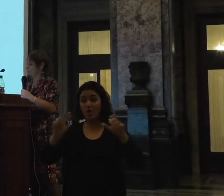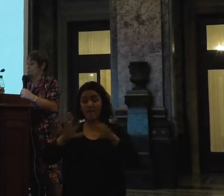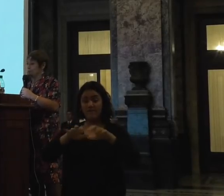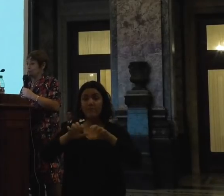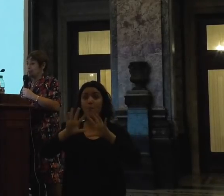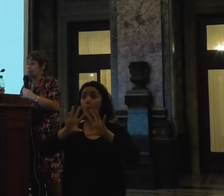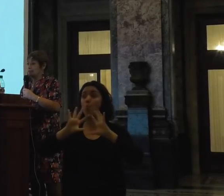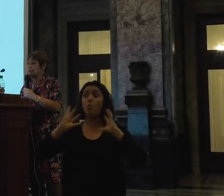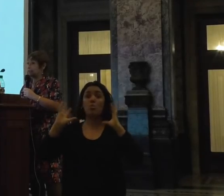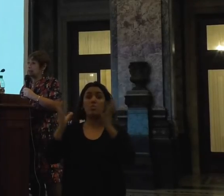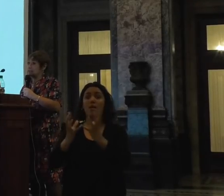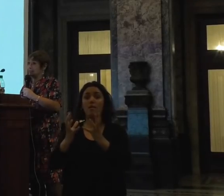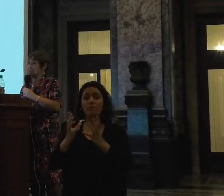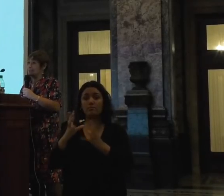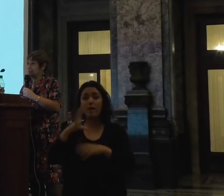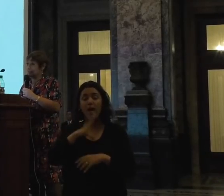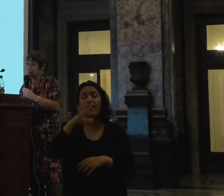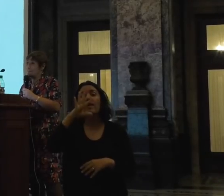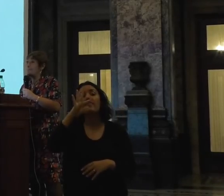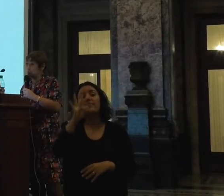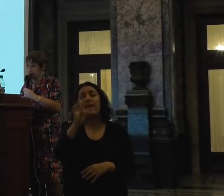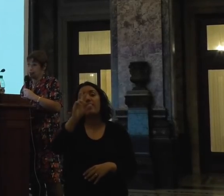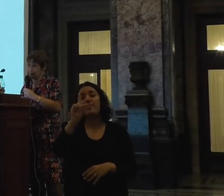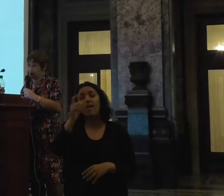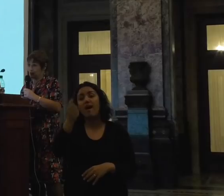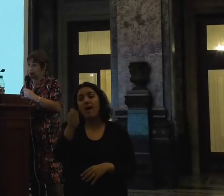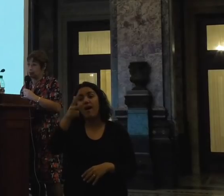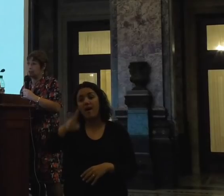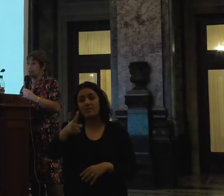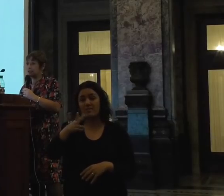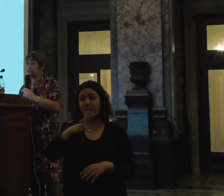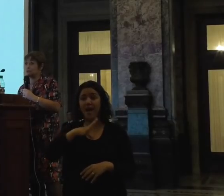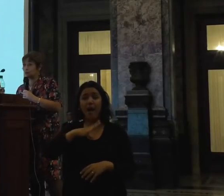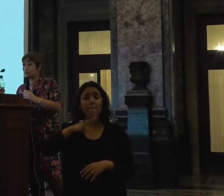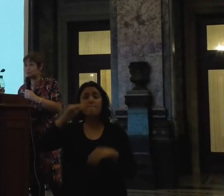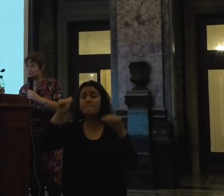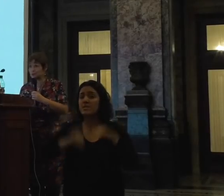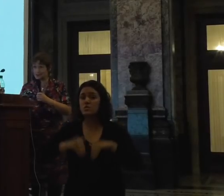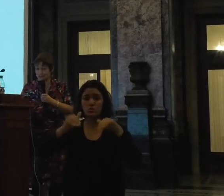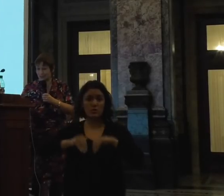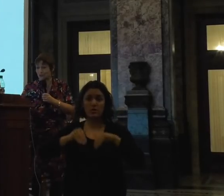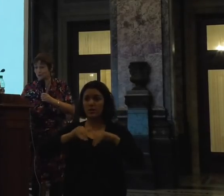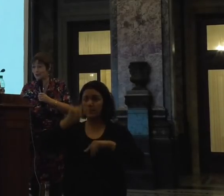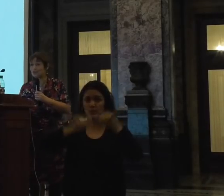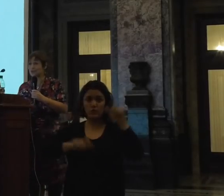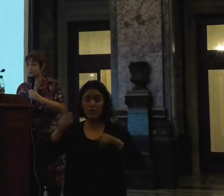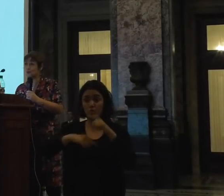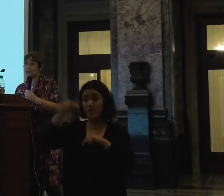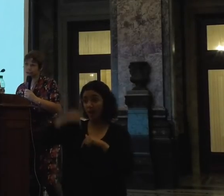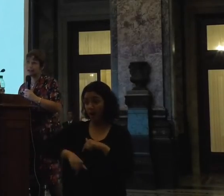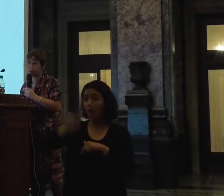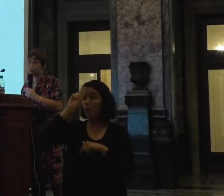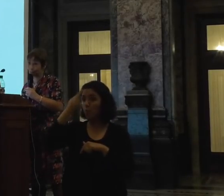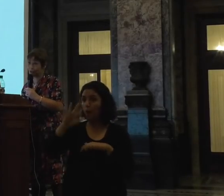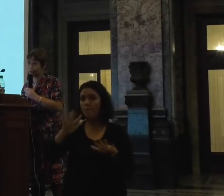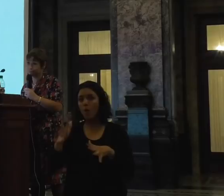tiene TDAH, es decir, millones de personas. Y por lo que me informan mis amigos uruguayos, en